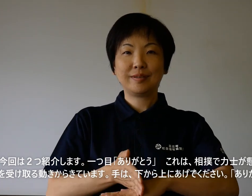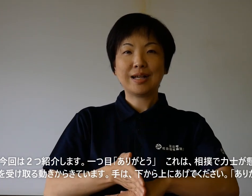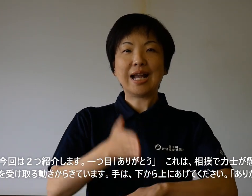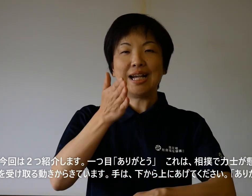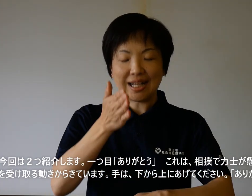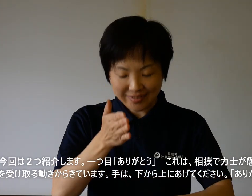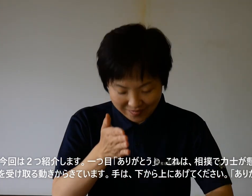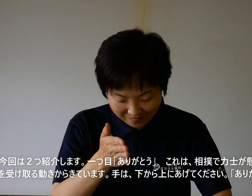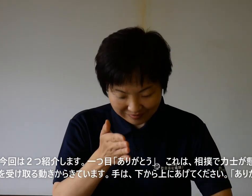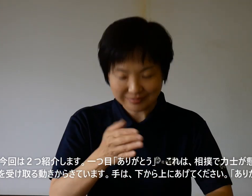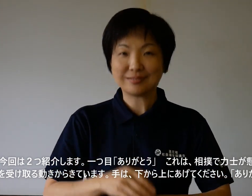ありがとう、